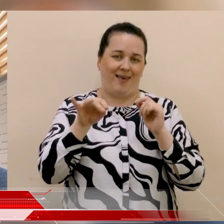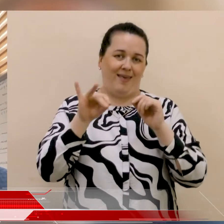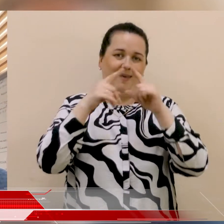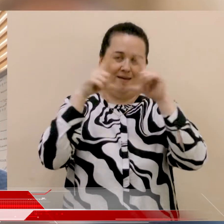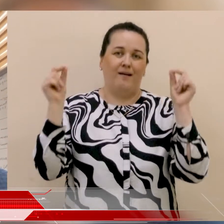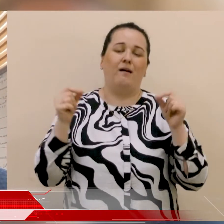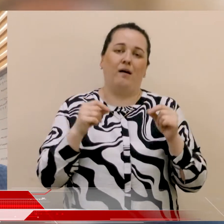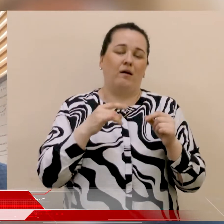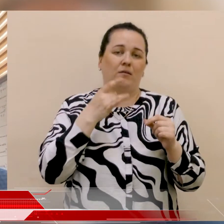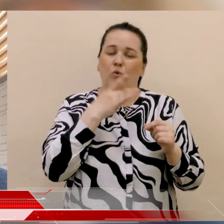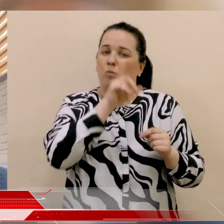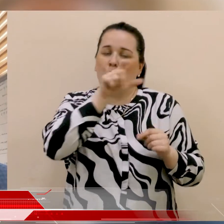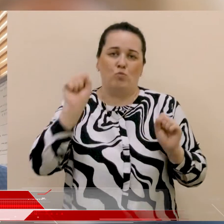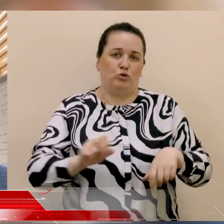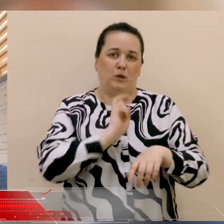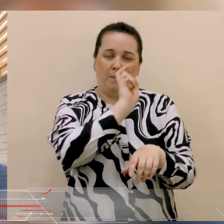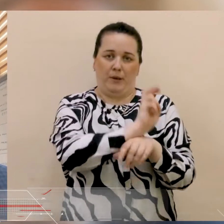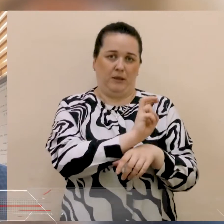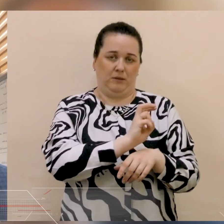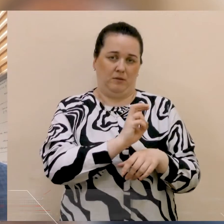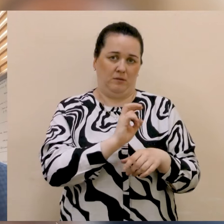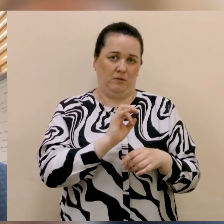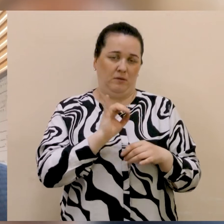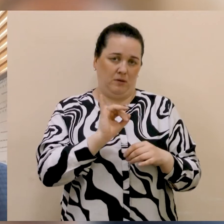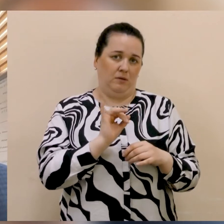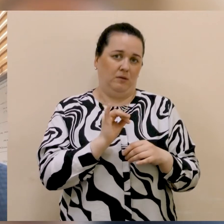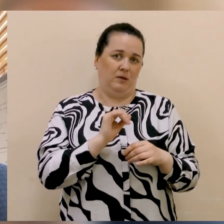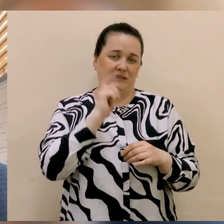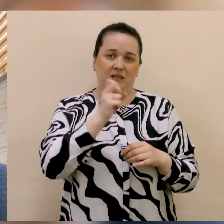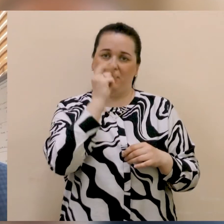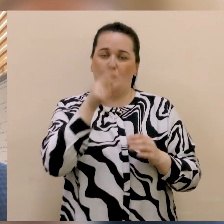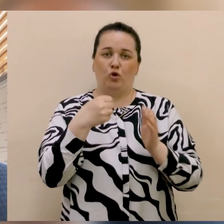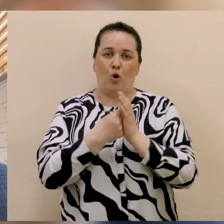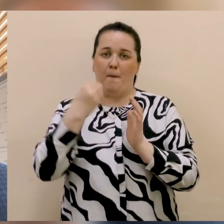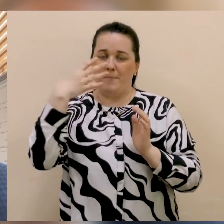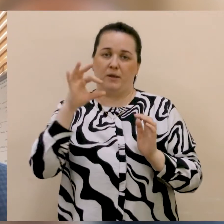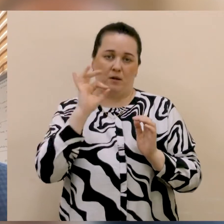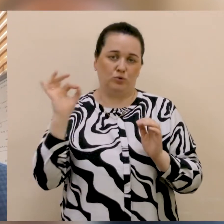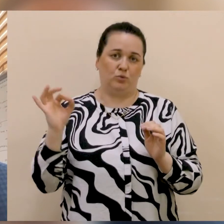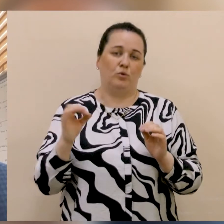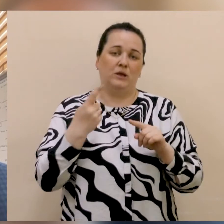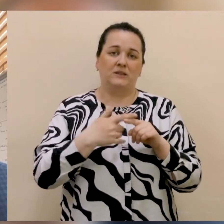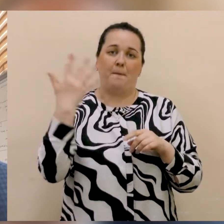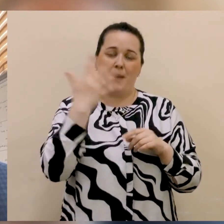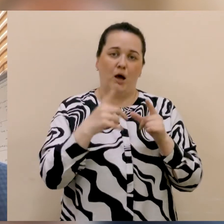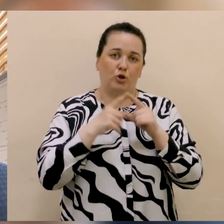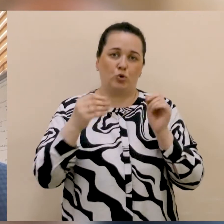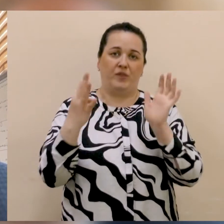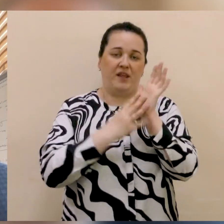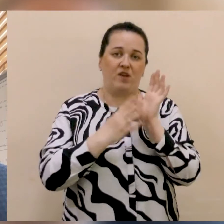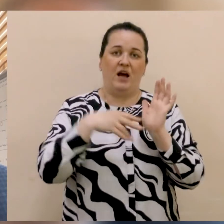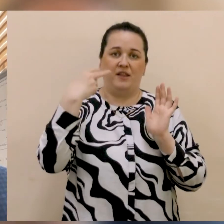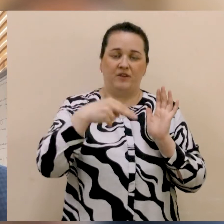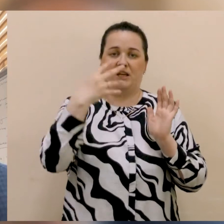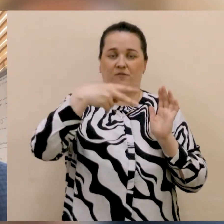-Франківської громади може завітати з 12 до 15 години, це 5 школа, це 9, це